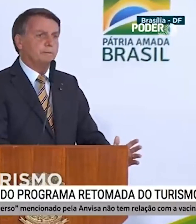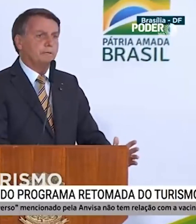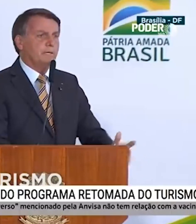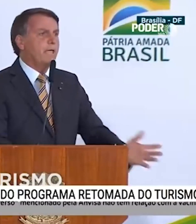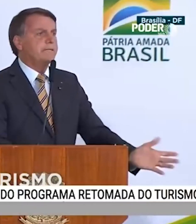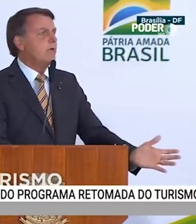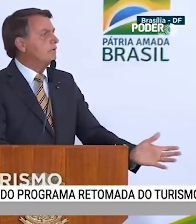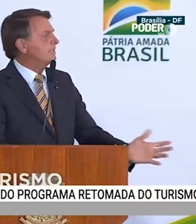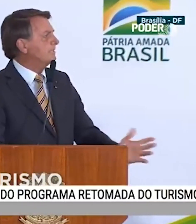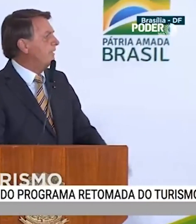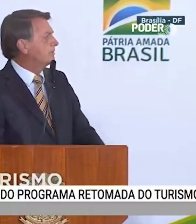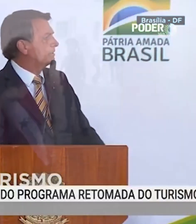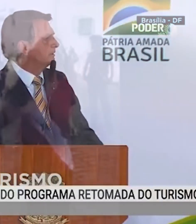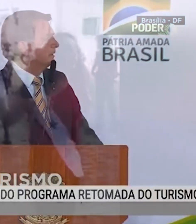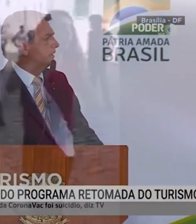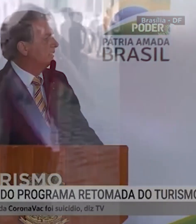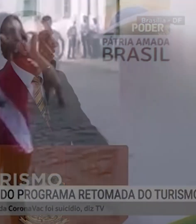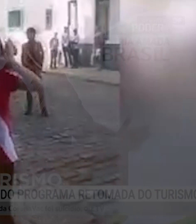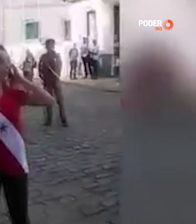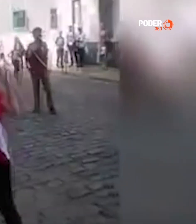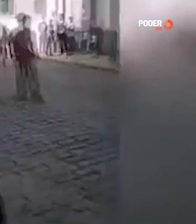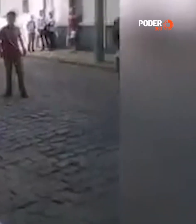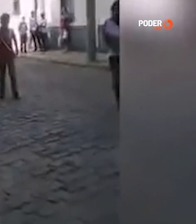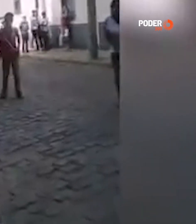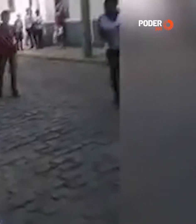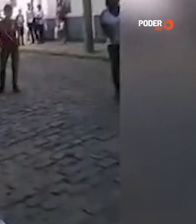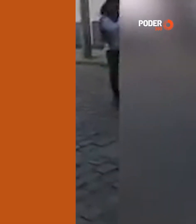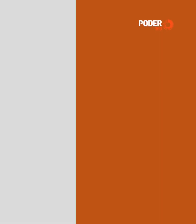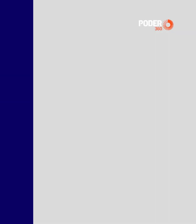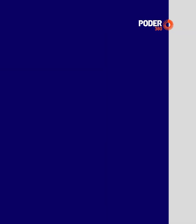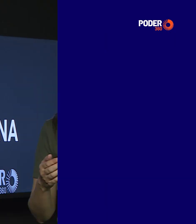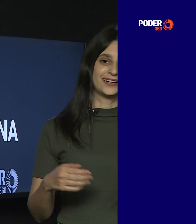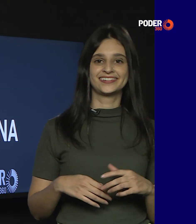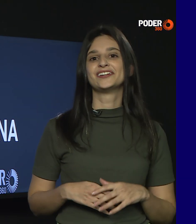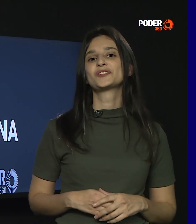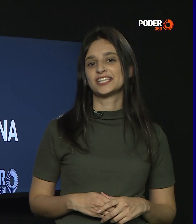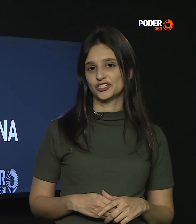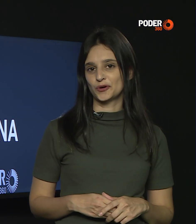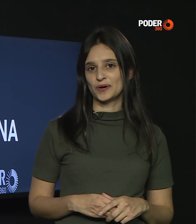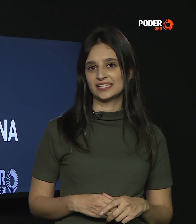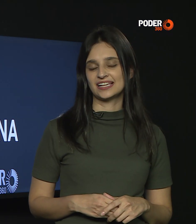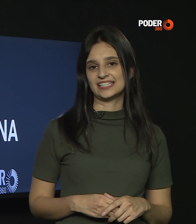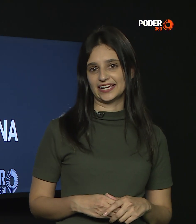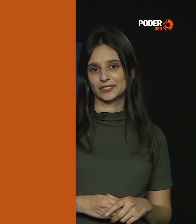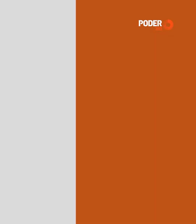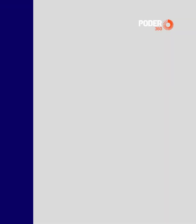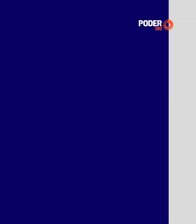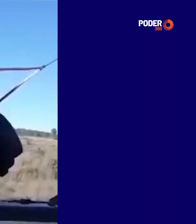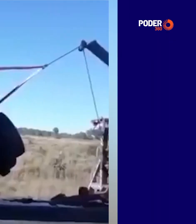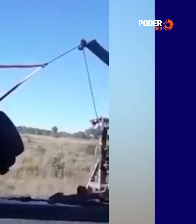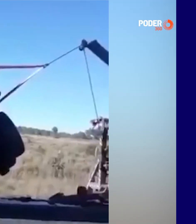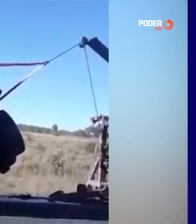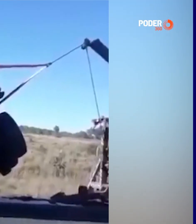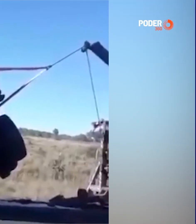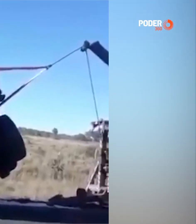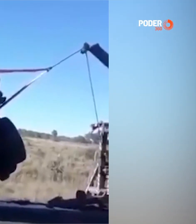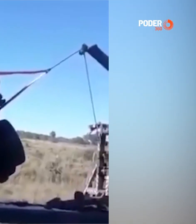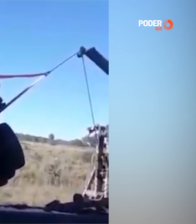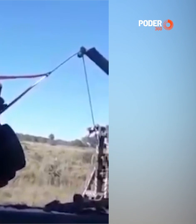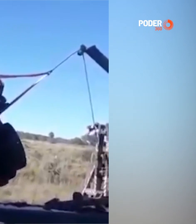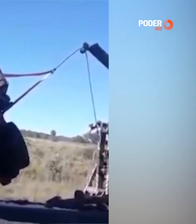é o mundo. Ninguém tem o que nós temos. Já acabou, Jéssica? Tomara que não seja com esse exército.